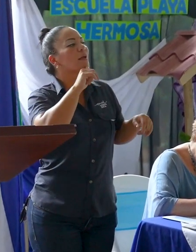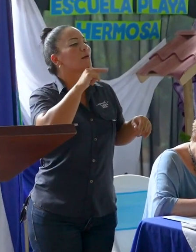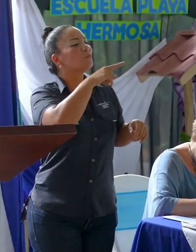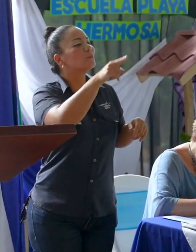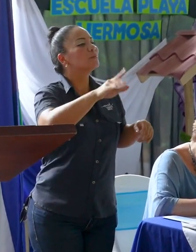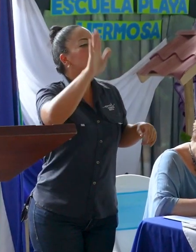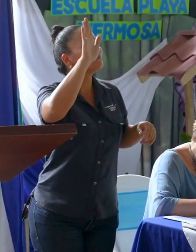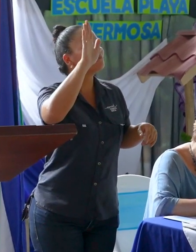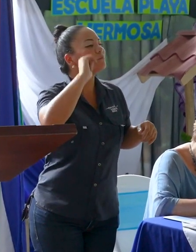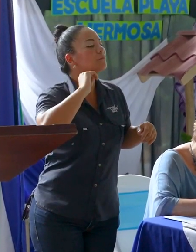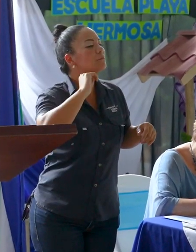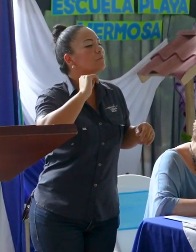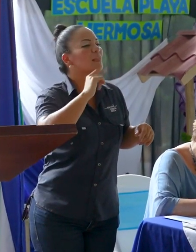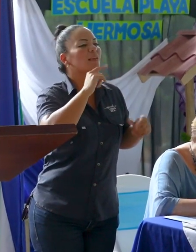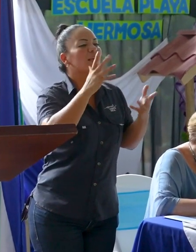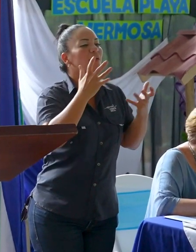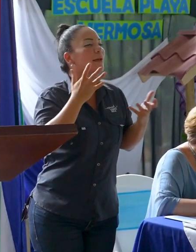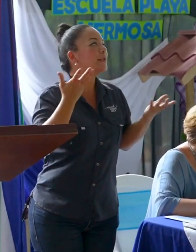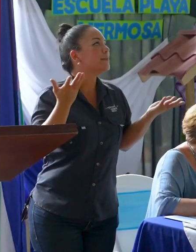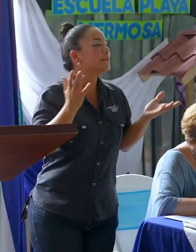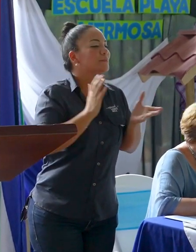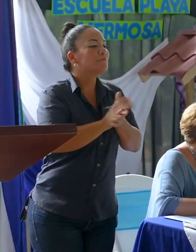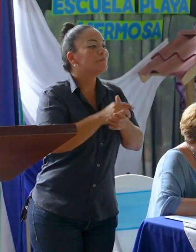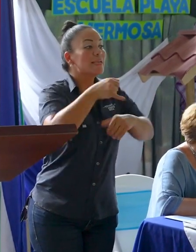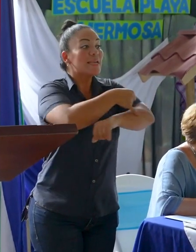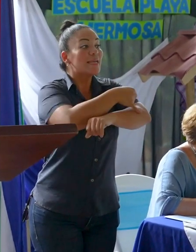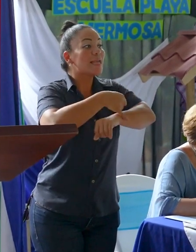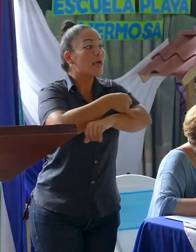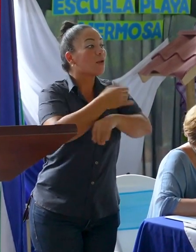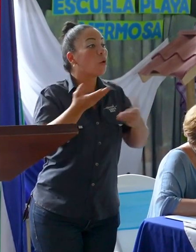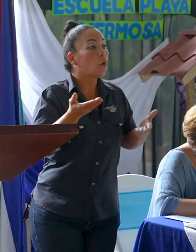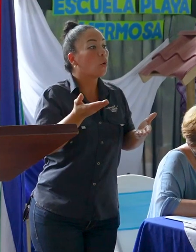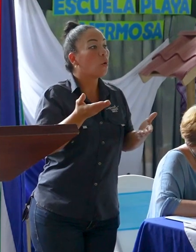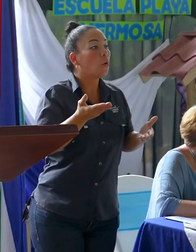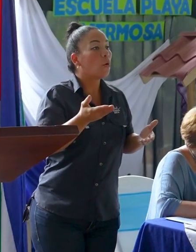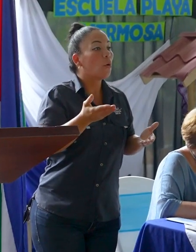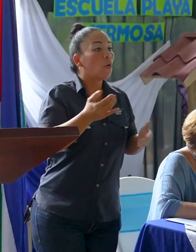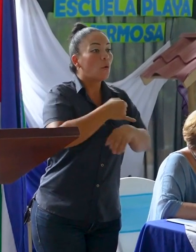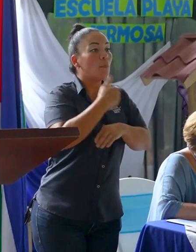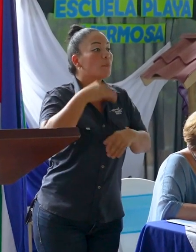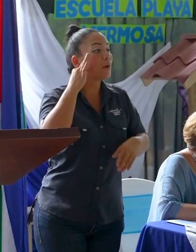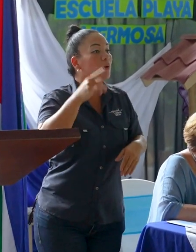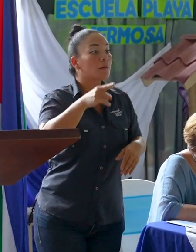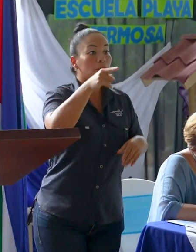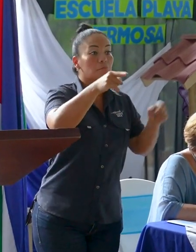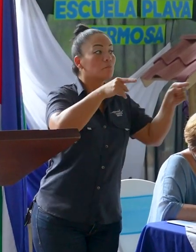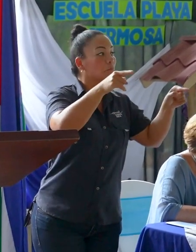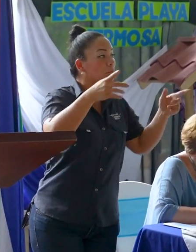mano quien quiere ser ingeniera o ingeniero.